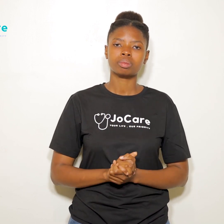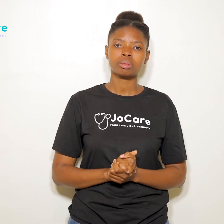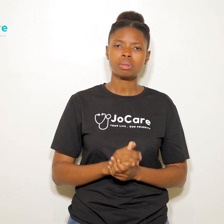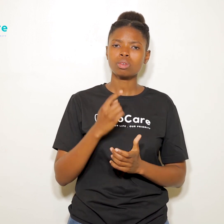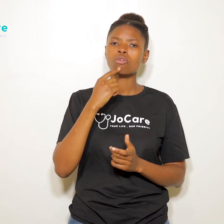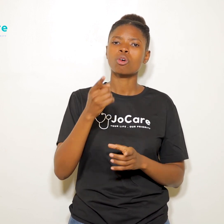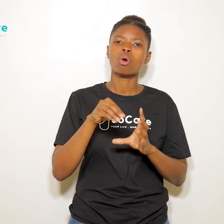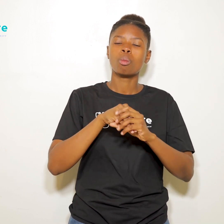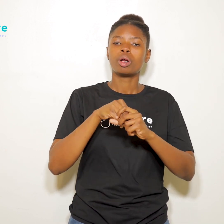kwezi